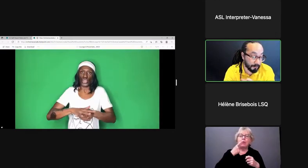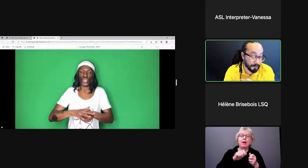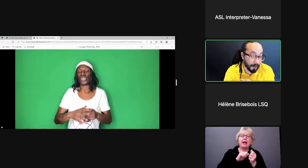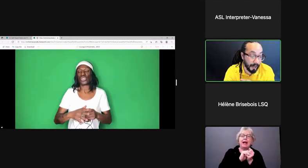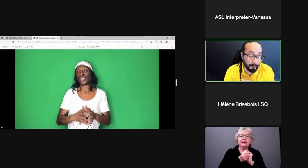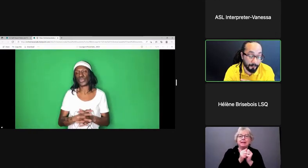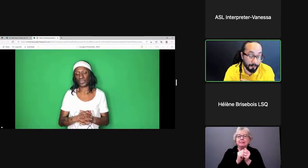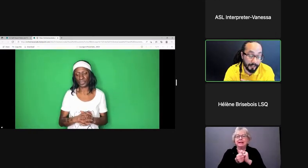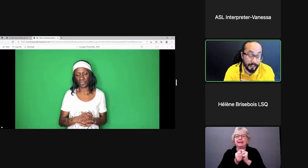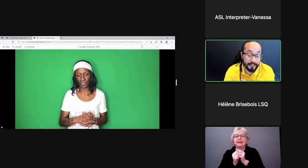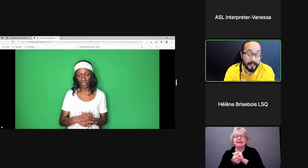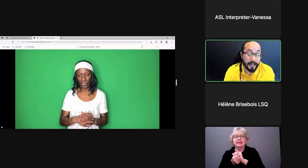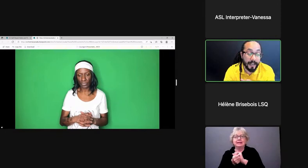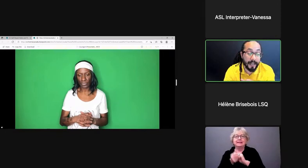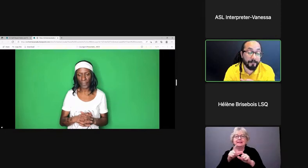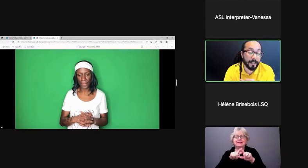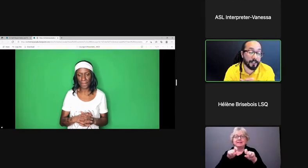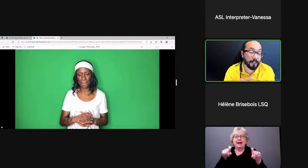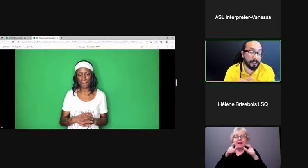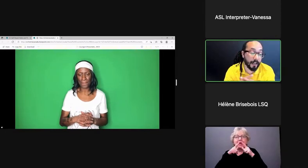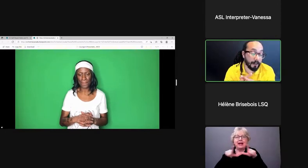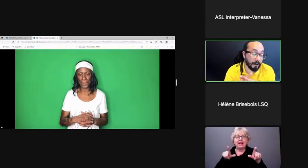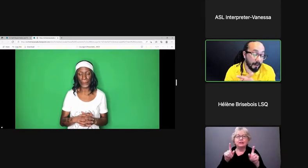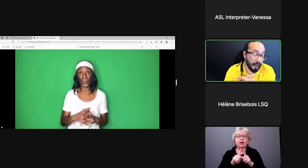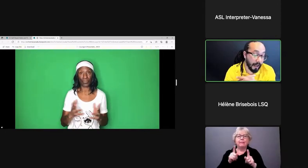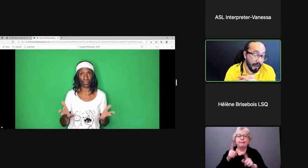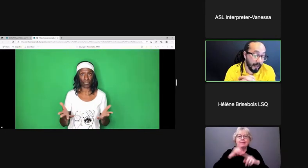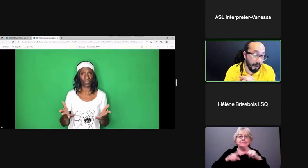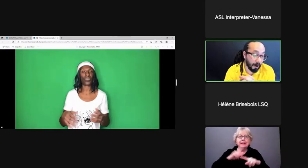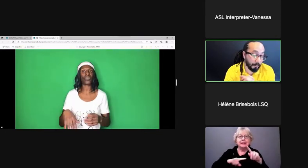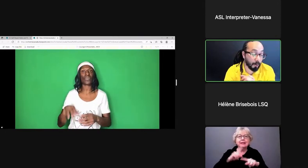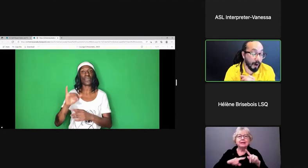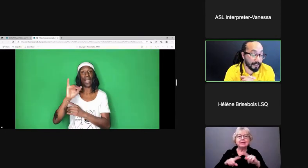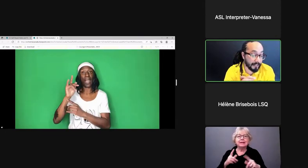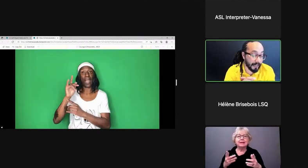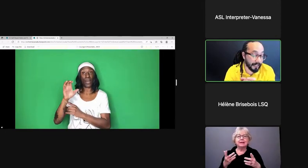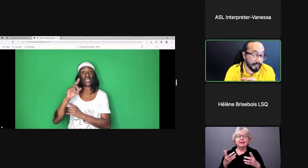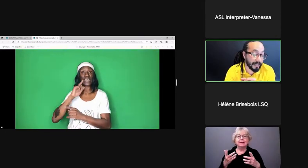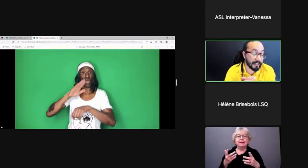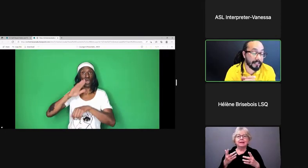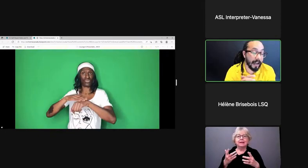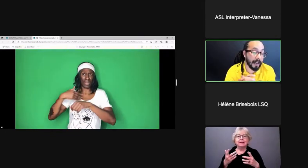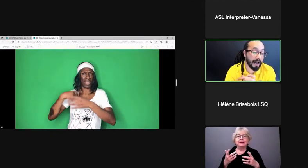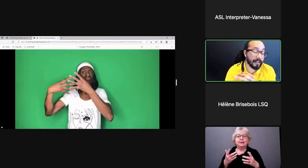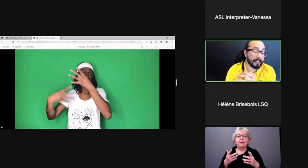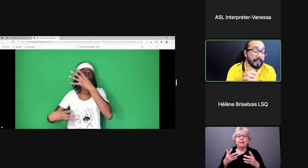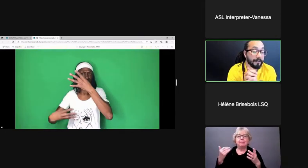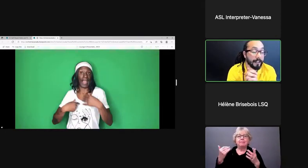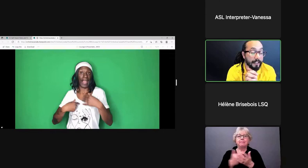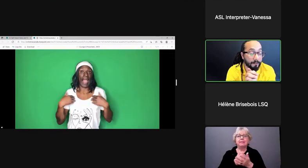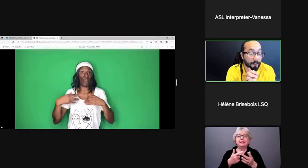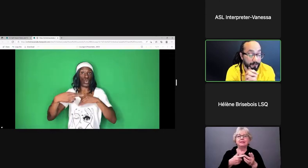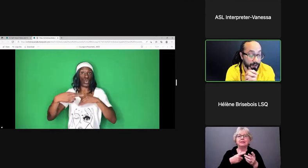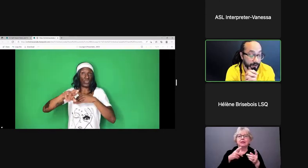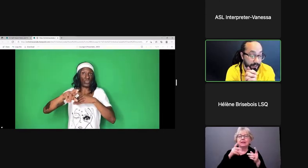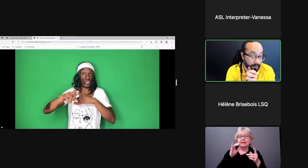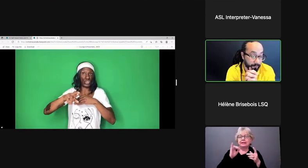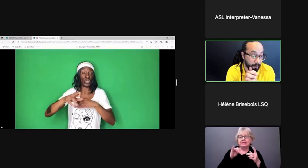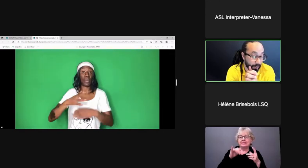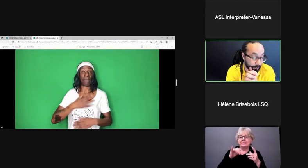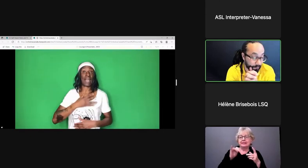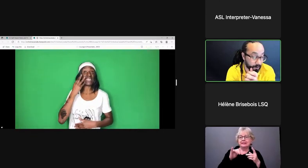différents langages, comme le langage des signes. Parce que si les choses sont faites un